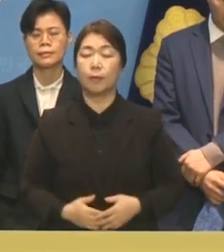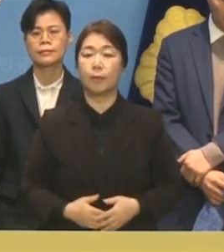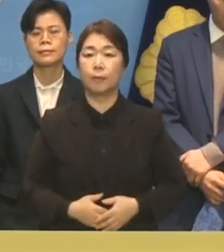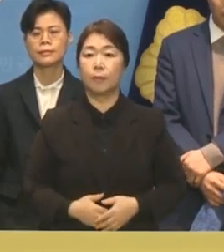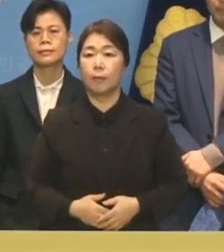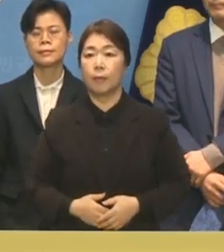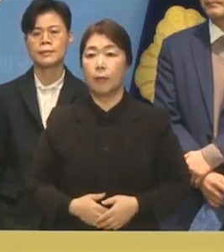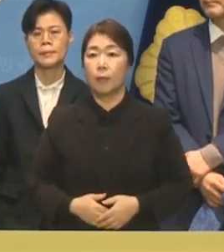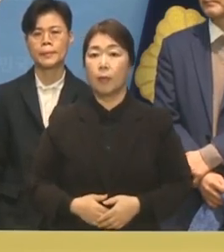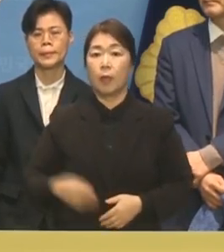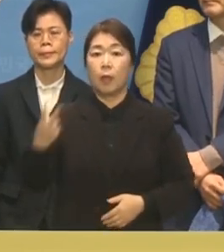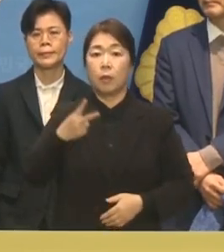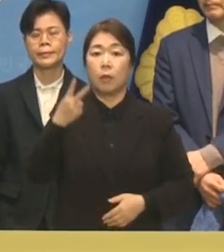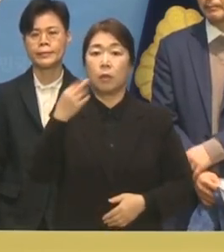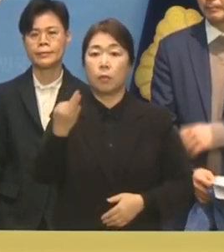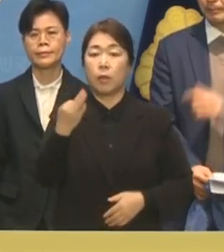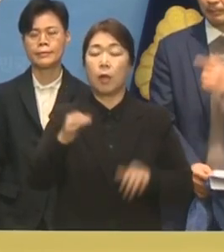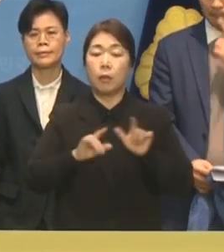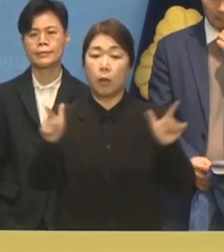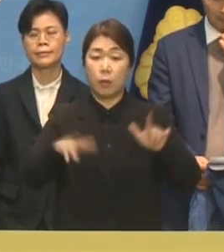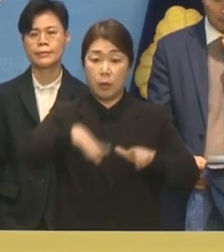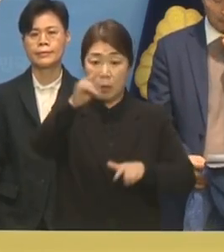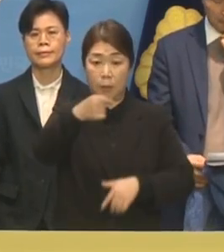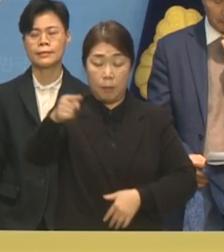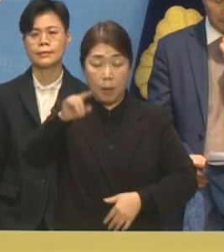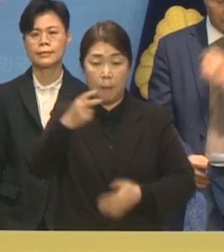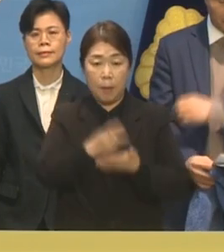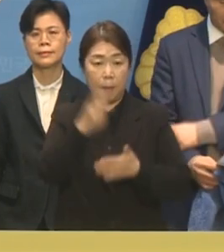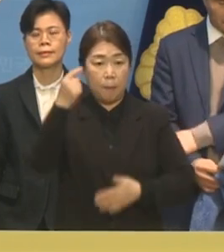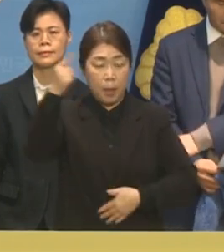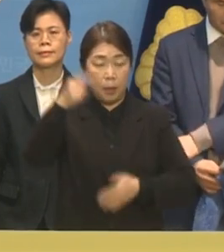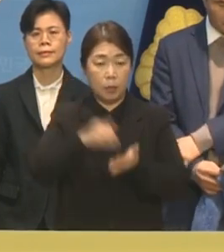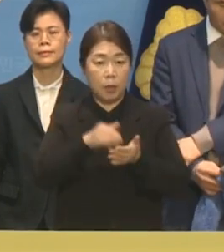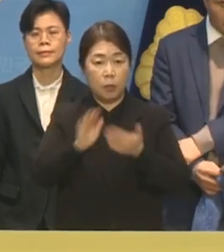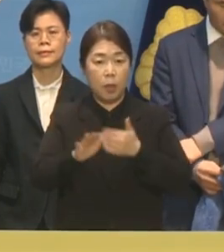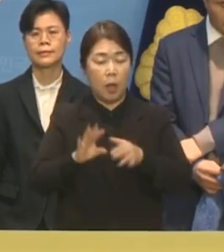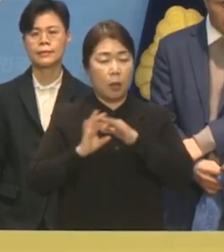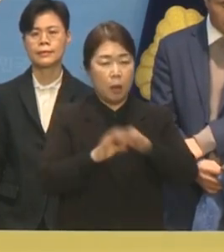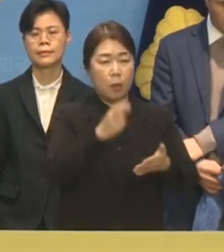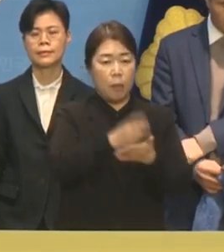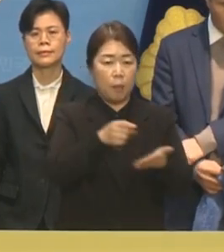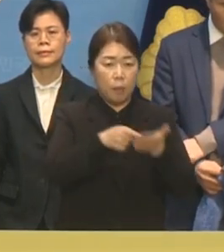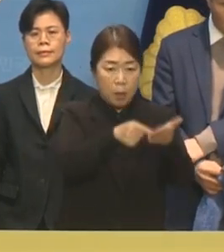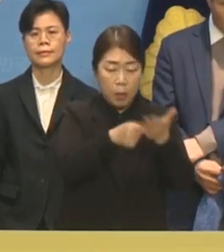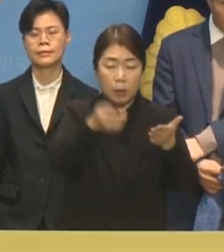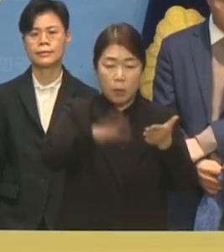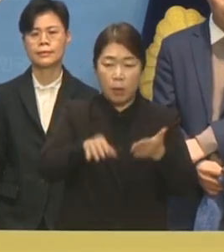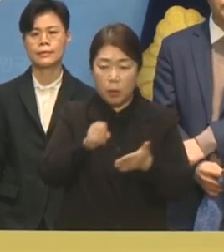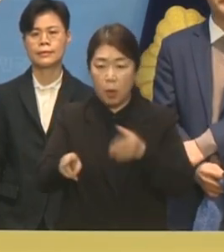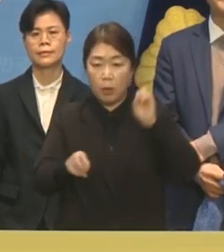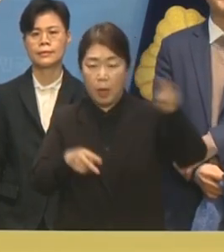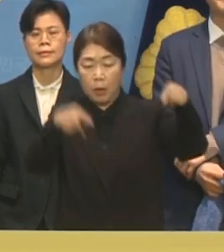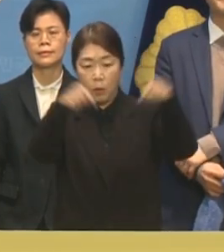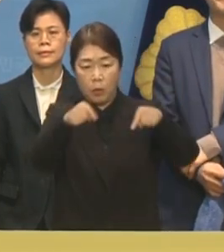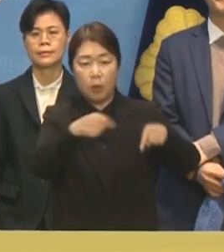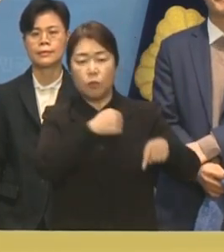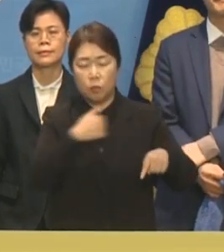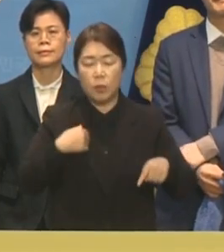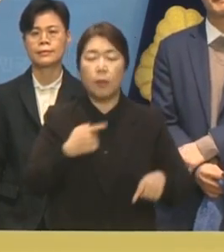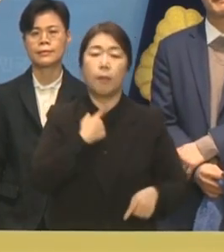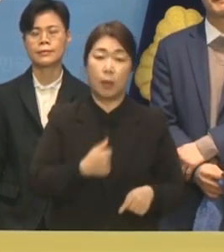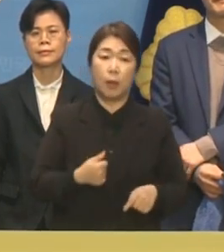있습니다. 2014년 최초 발의 후 반복적으로 발의되어 여야 간 충분한 논의가 있었고